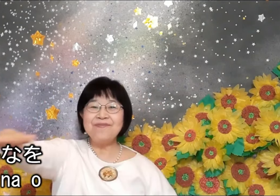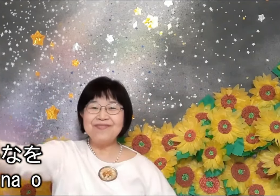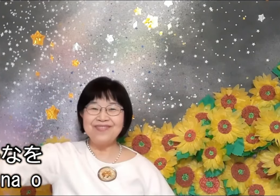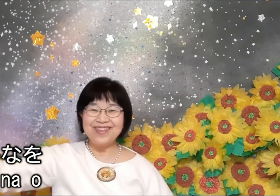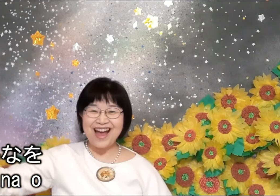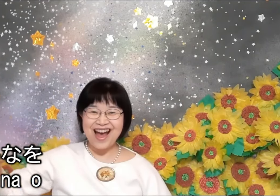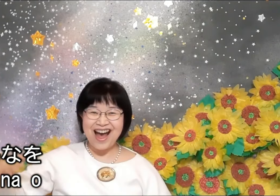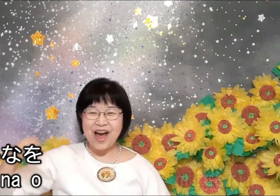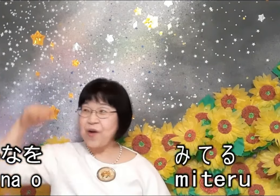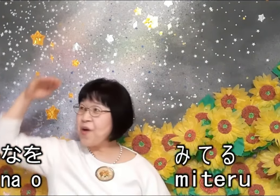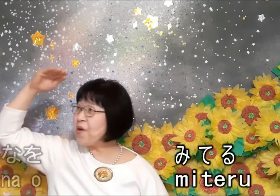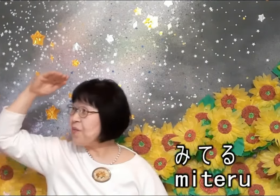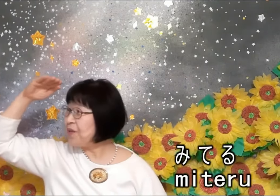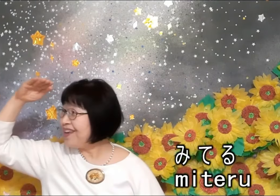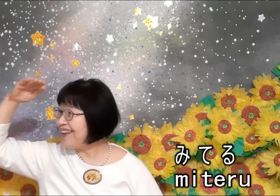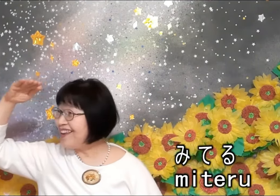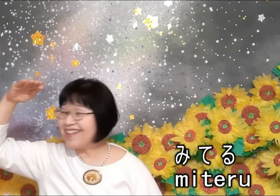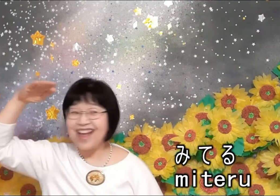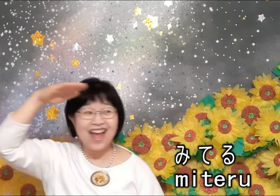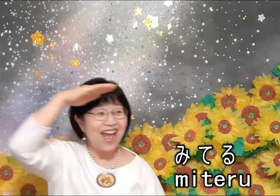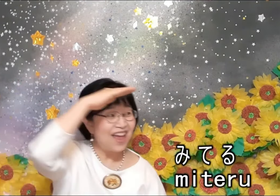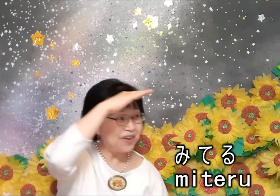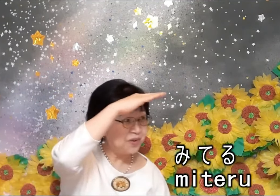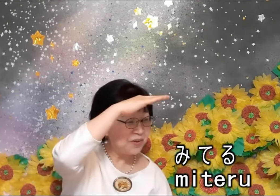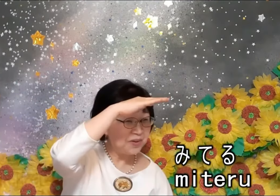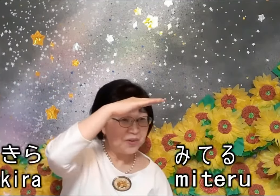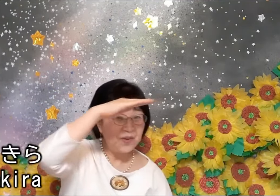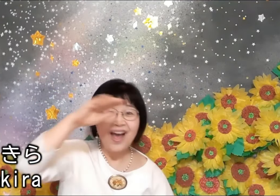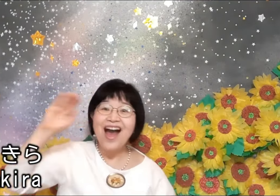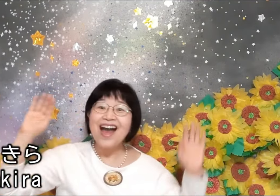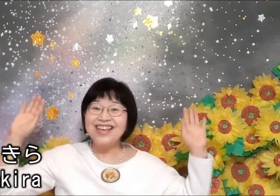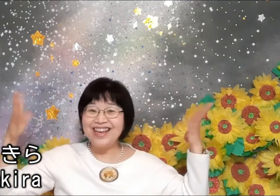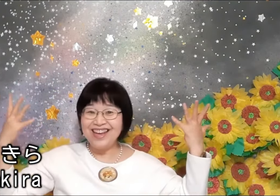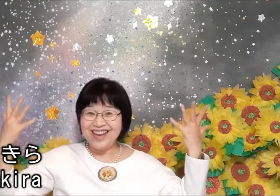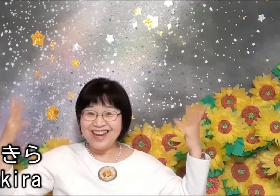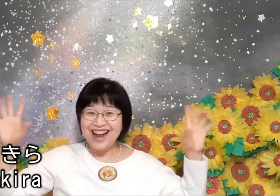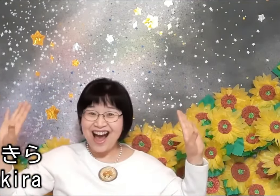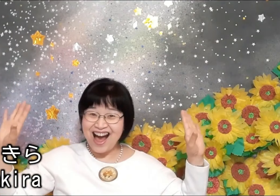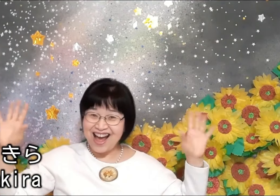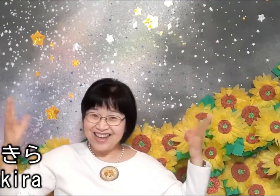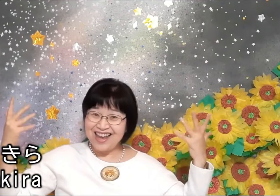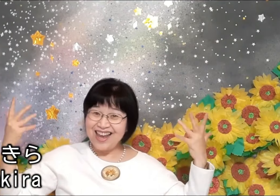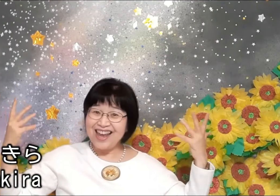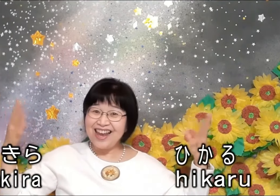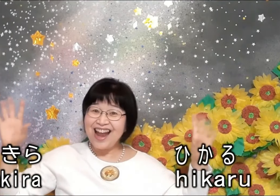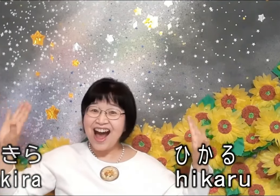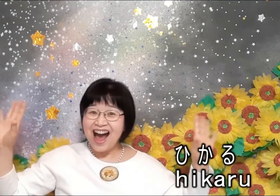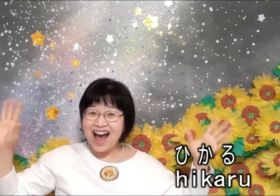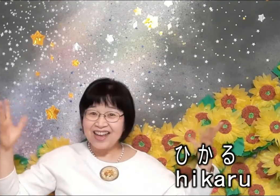んなを見てる。キラキラ